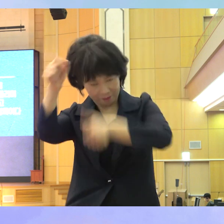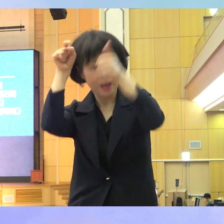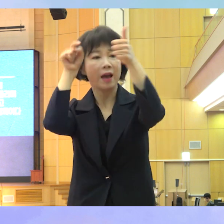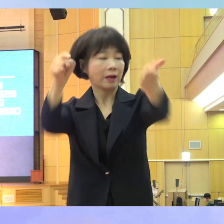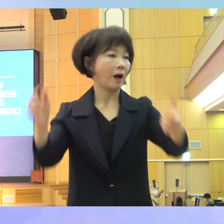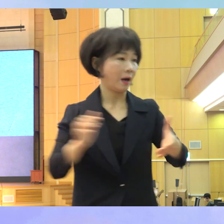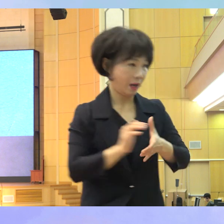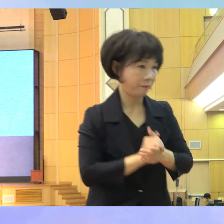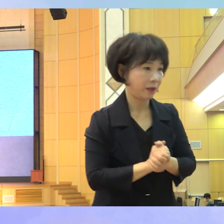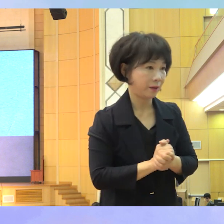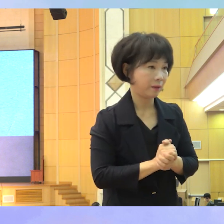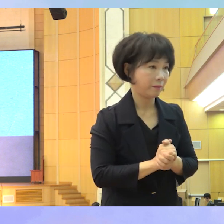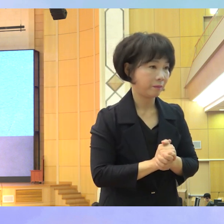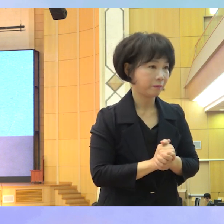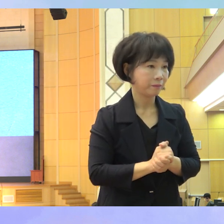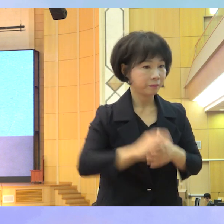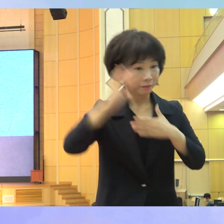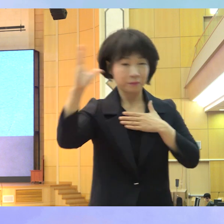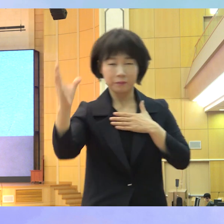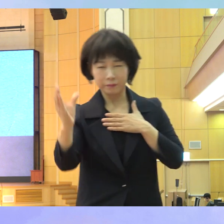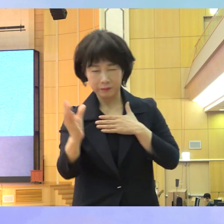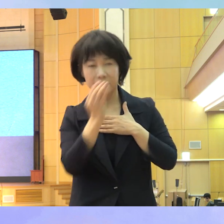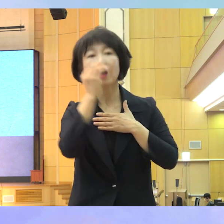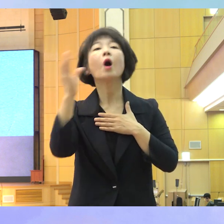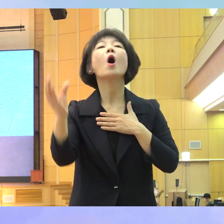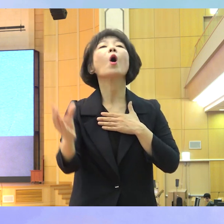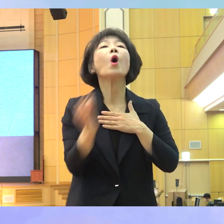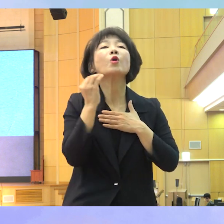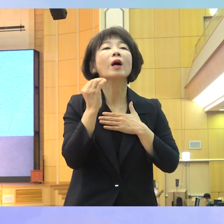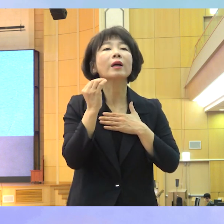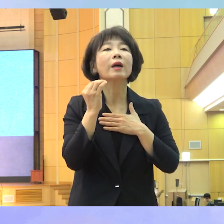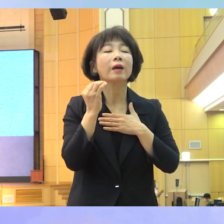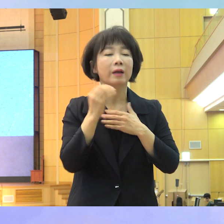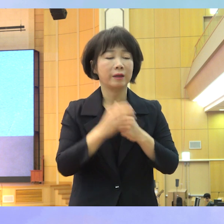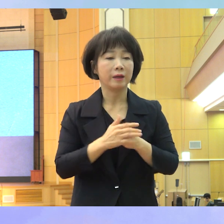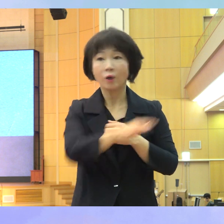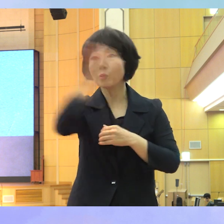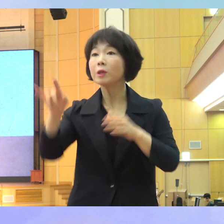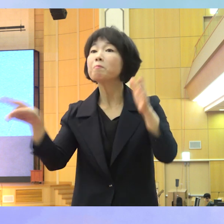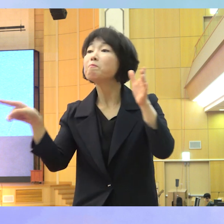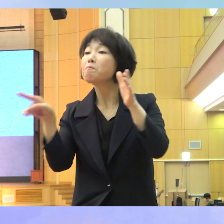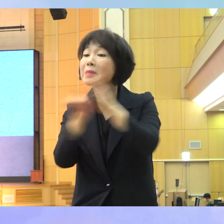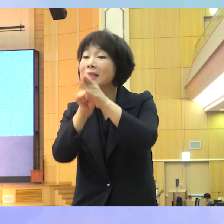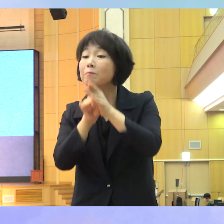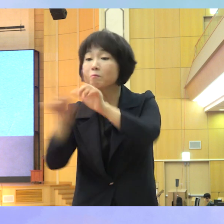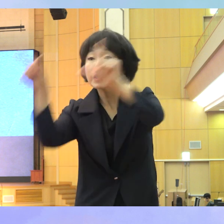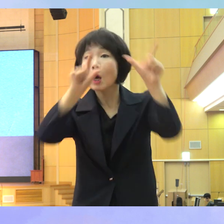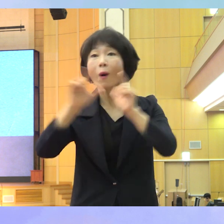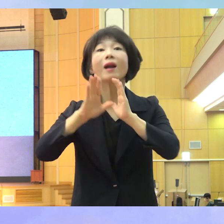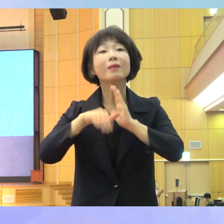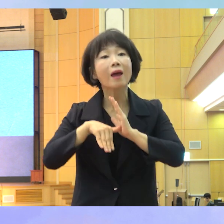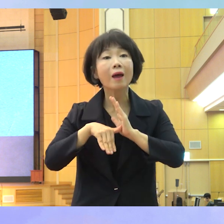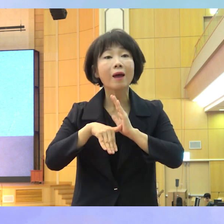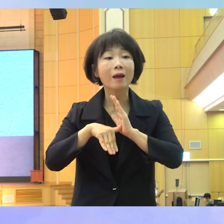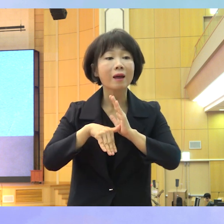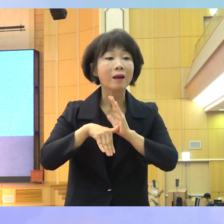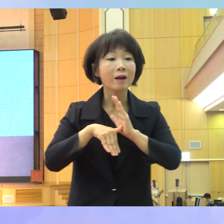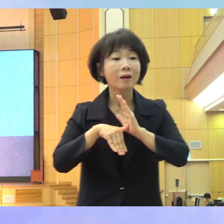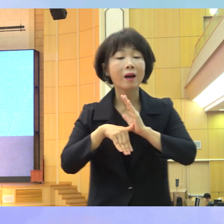성화, 거룩한, 경건 다 비슷한 말인데, 그래서 신앙생활을 갖다가 어떤 분들은, 어떤